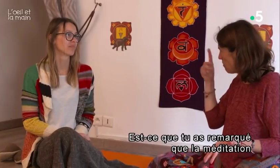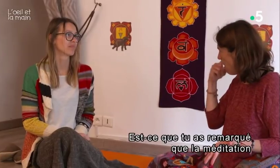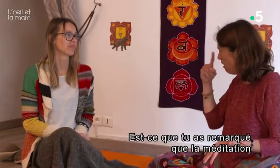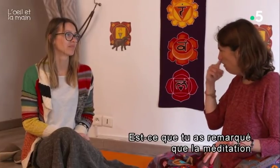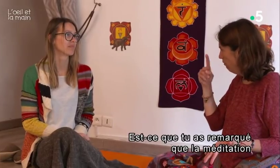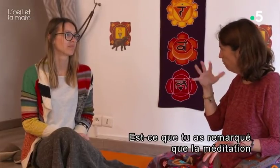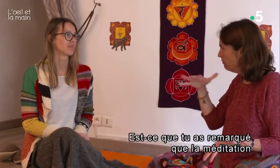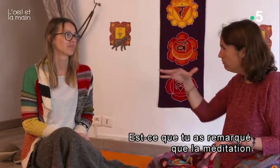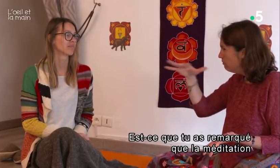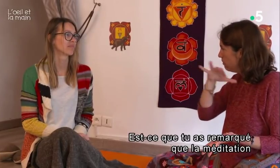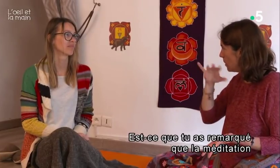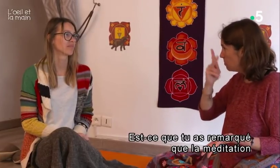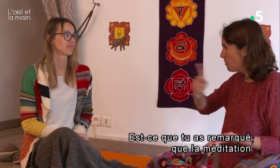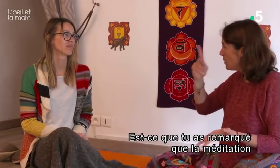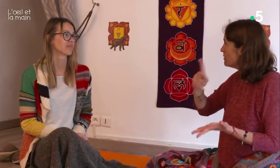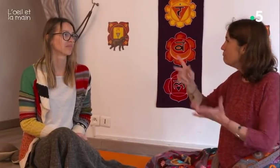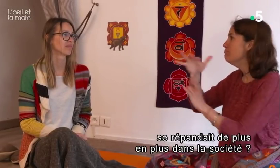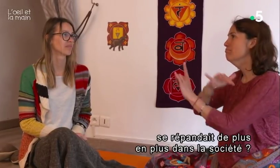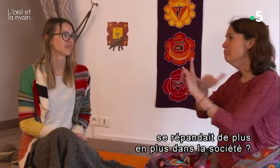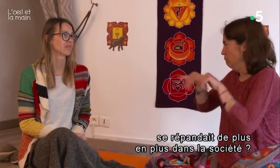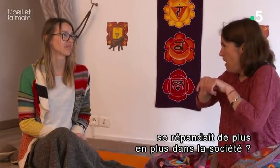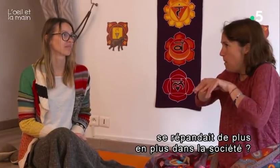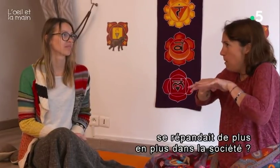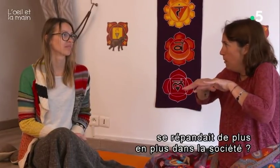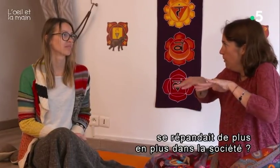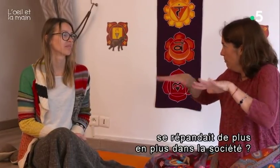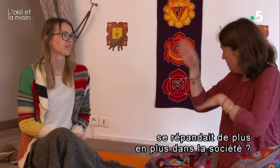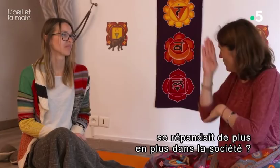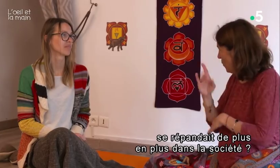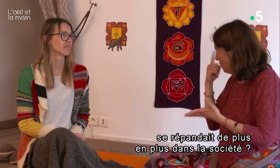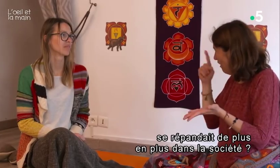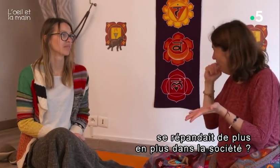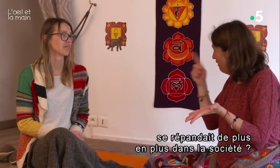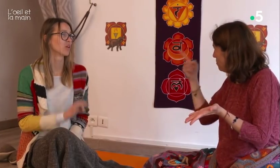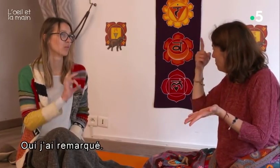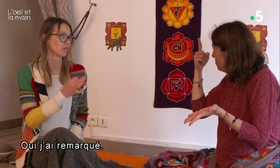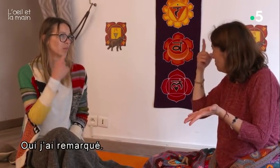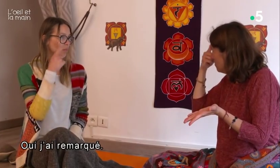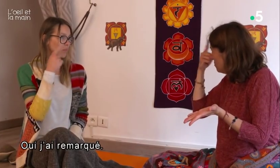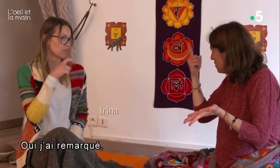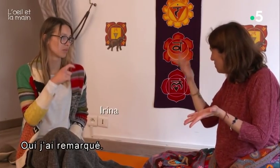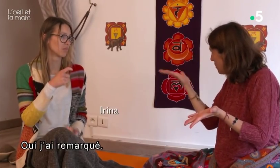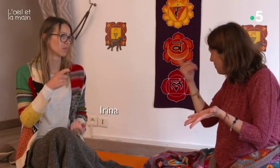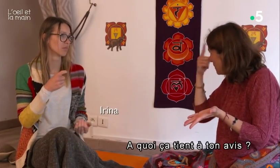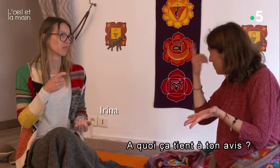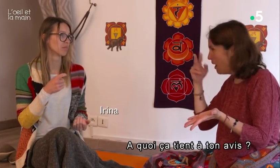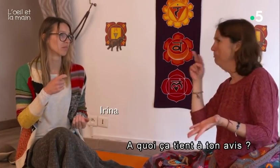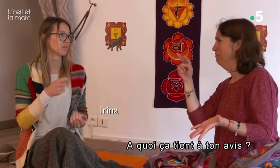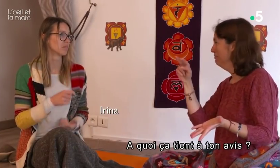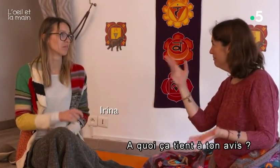Est-ce que tu as remarqué que la méditation se répandait de plus en plus dans la société ? Oui, j'ai remarqué, oui. Et à quoi ça tient, à ton